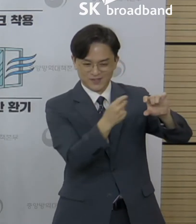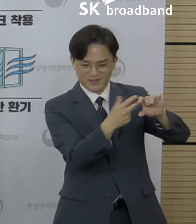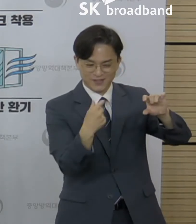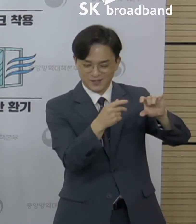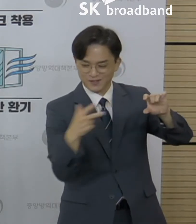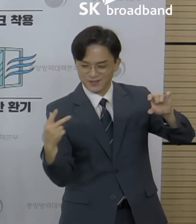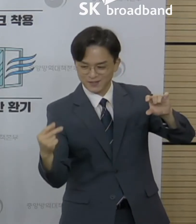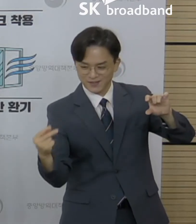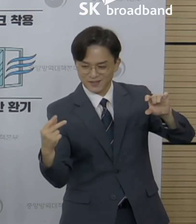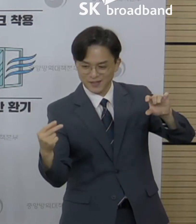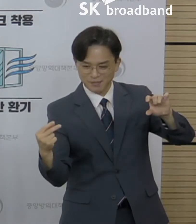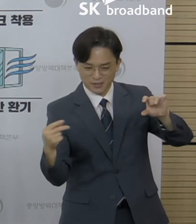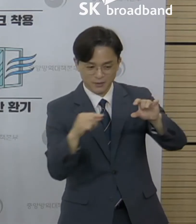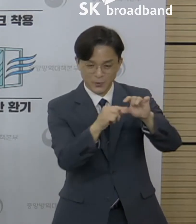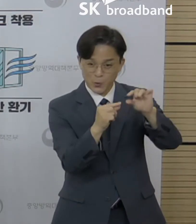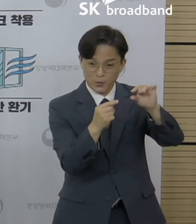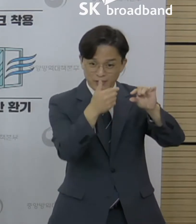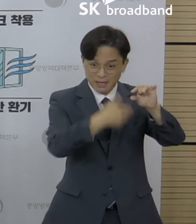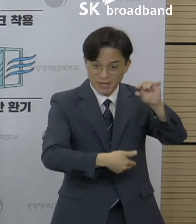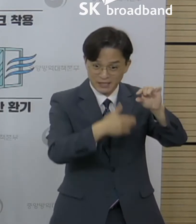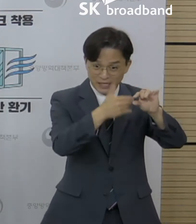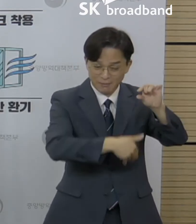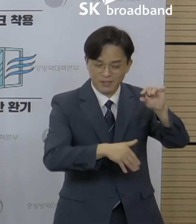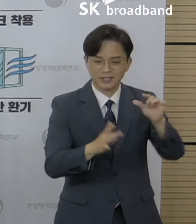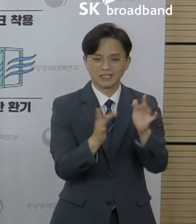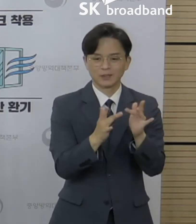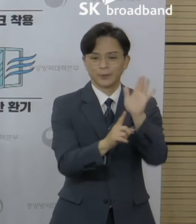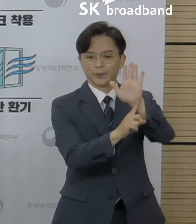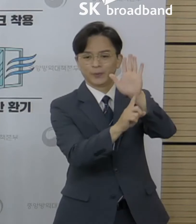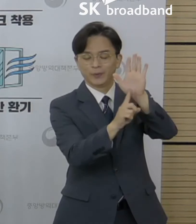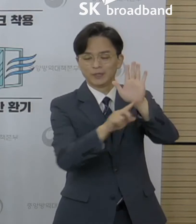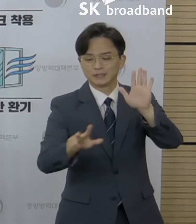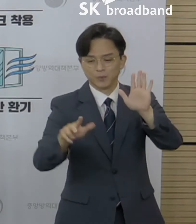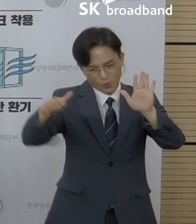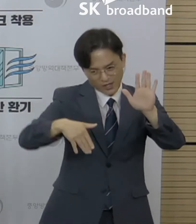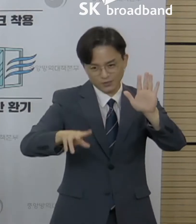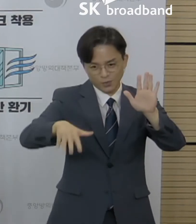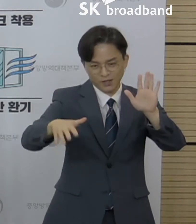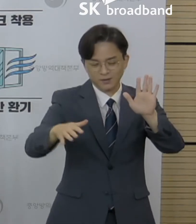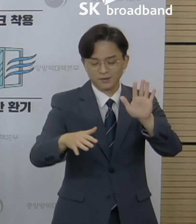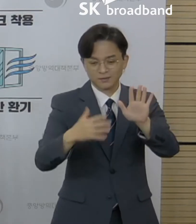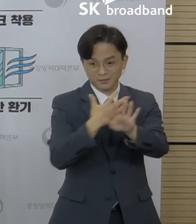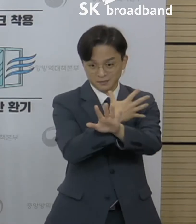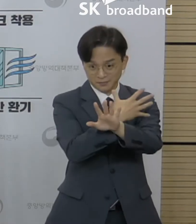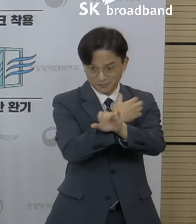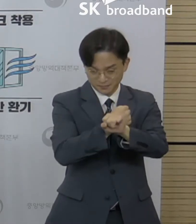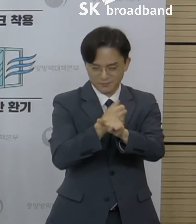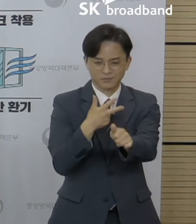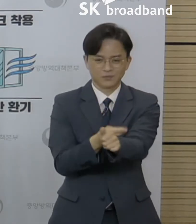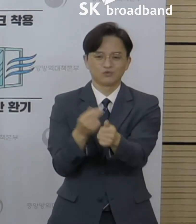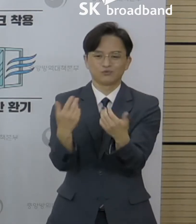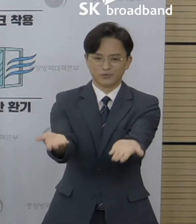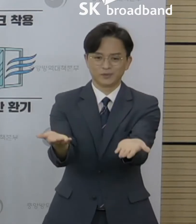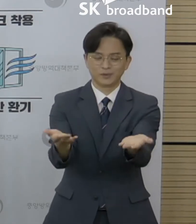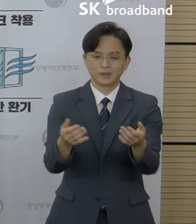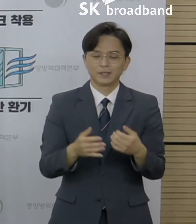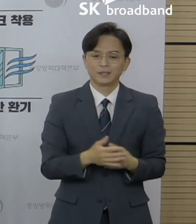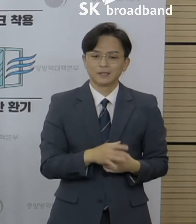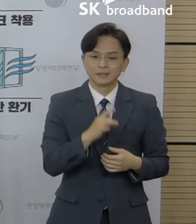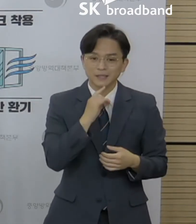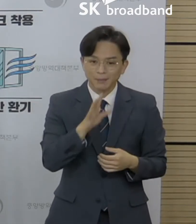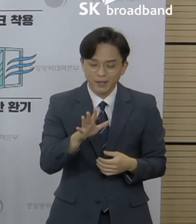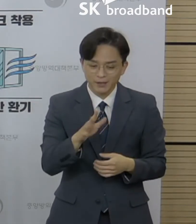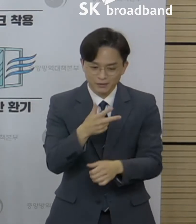SNS 당일 예약 서비스를 통해서 접종을 하도록 하고 의료기관이 자체적으로 예비 명단도 활용하도록 하되 이제 60세